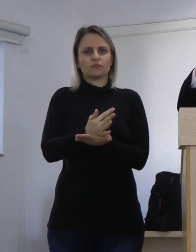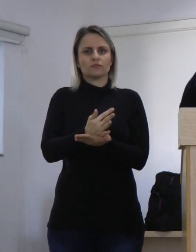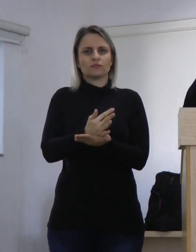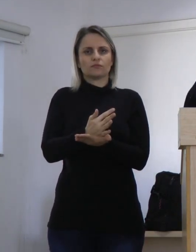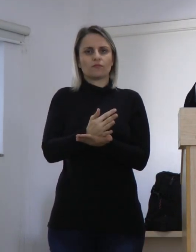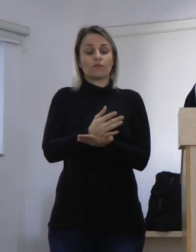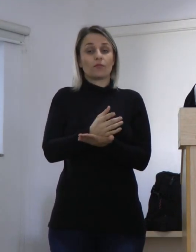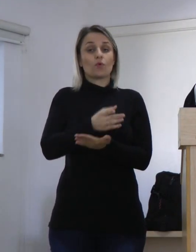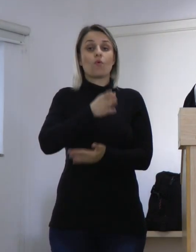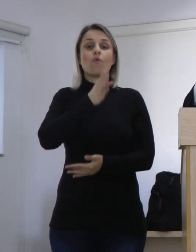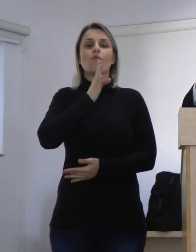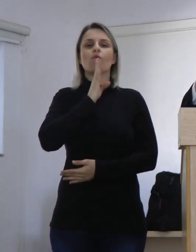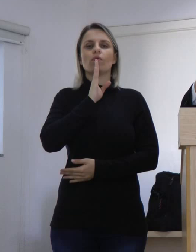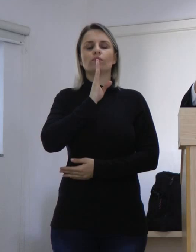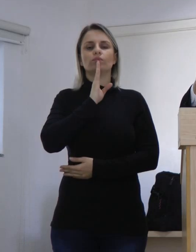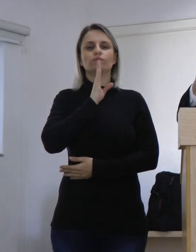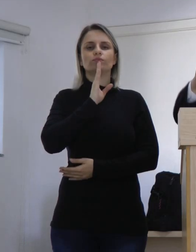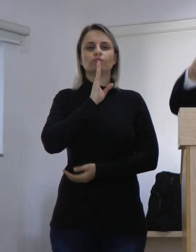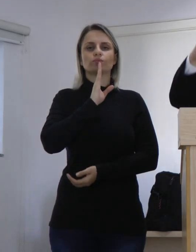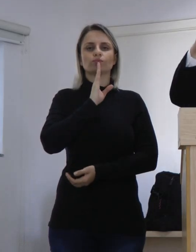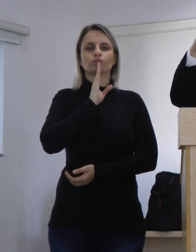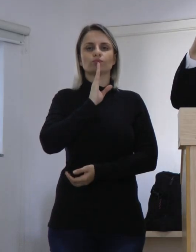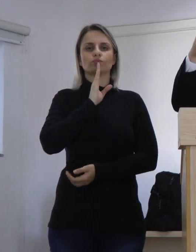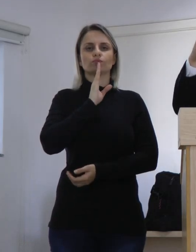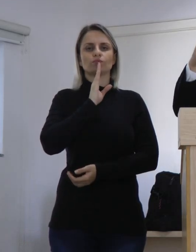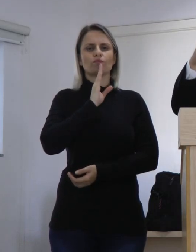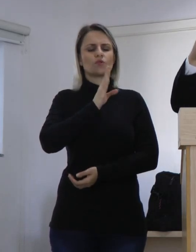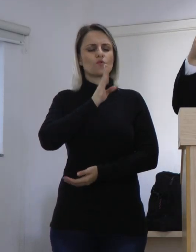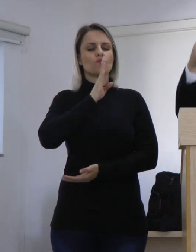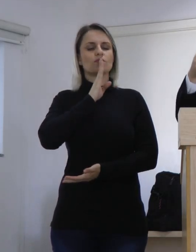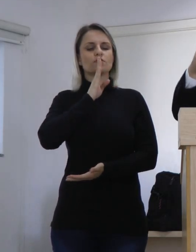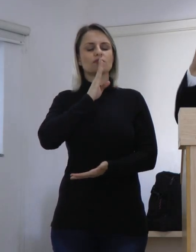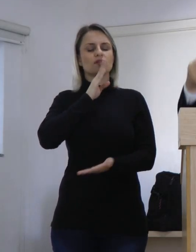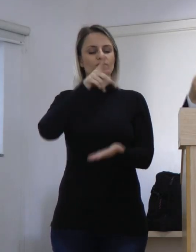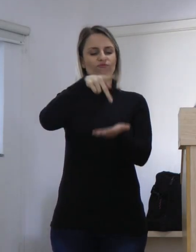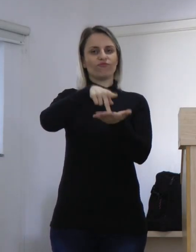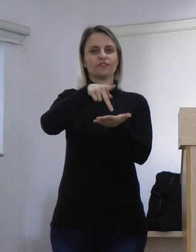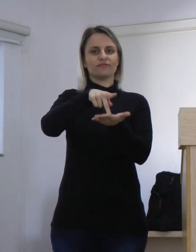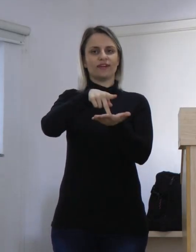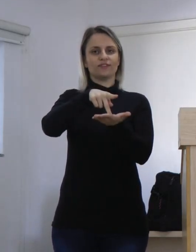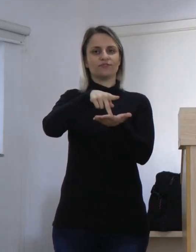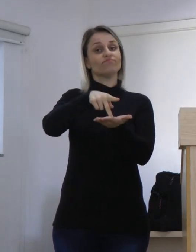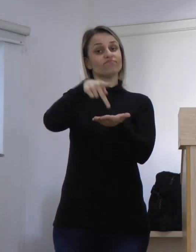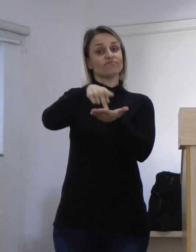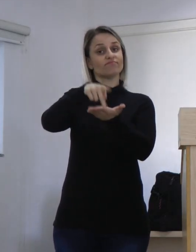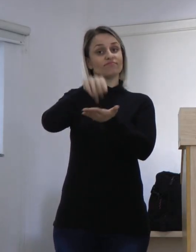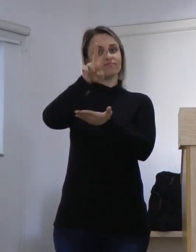Com conhecimento. Conhecereis a verdade vos libertará.